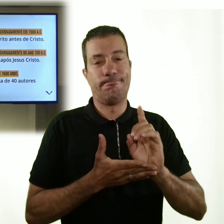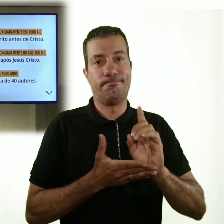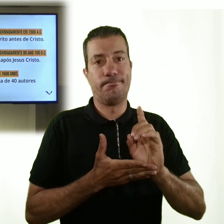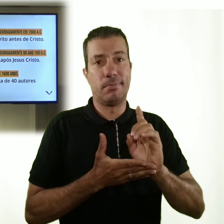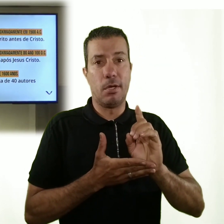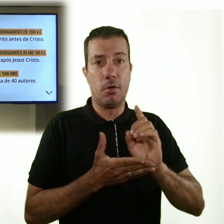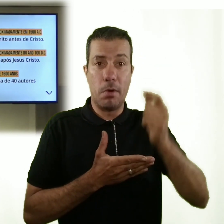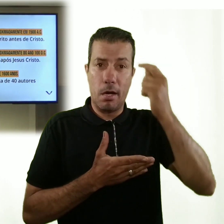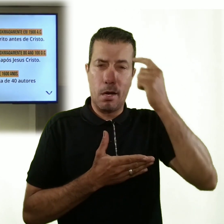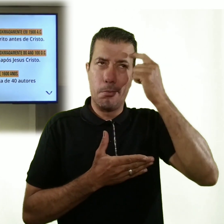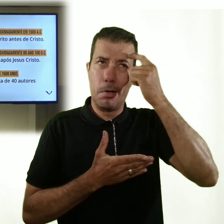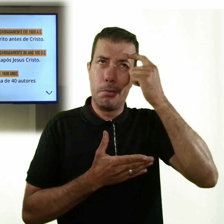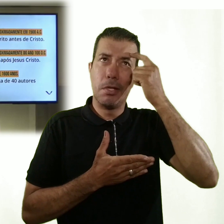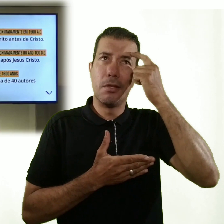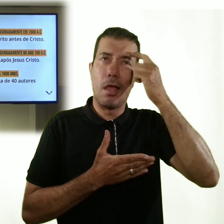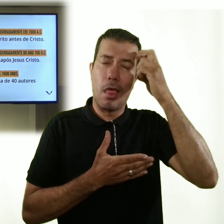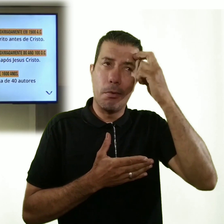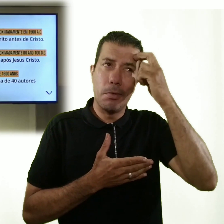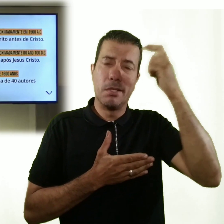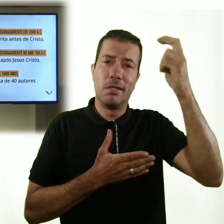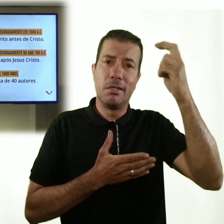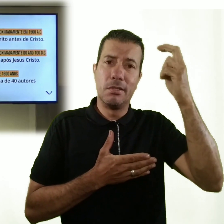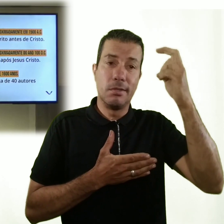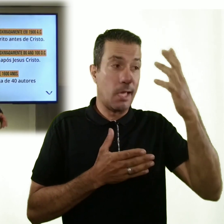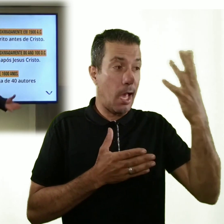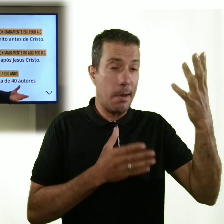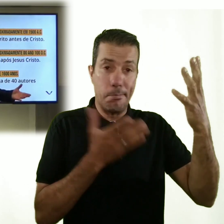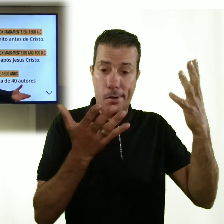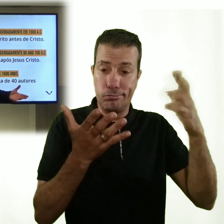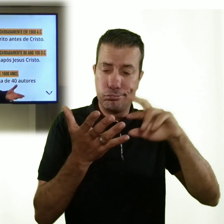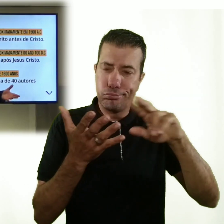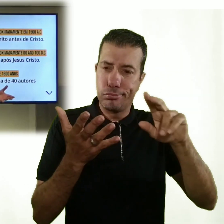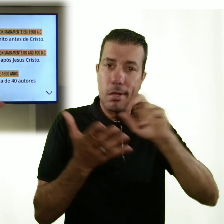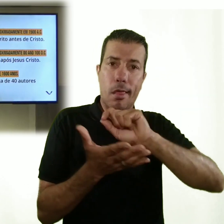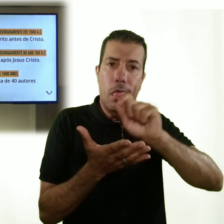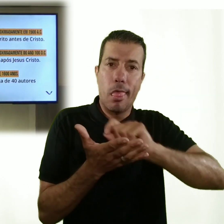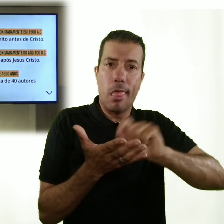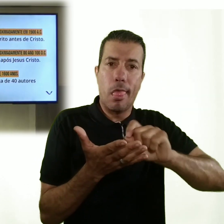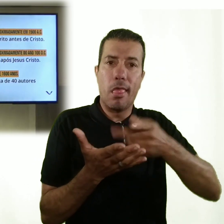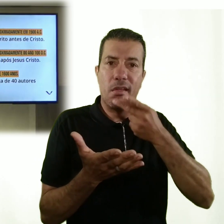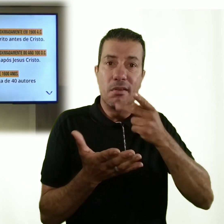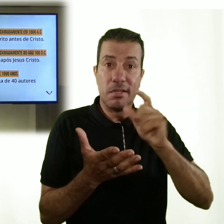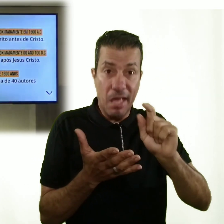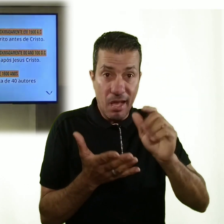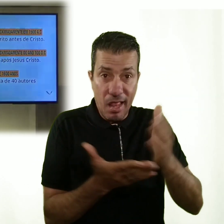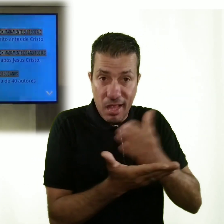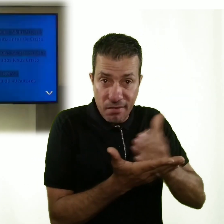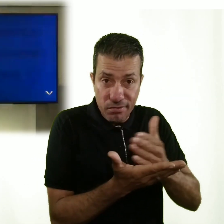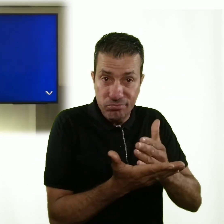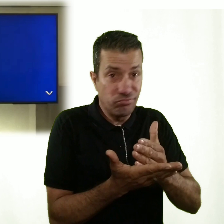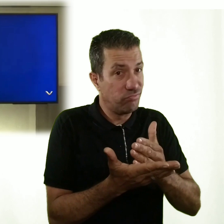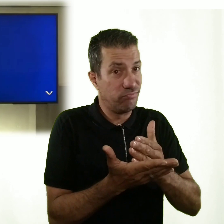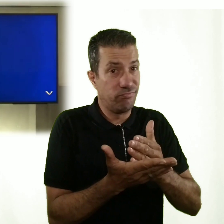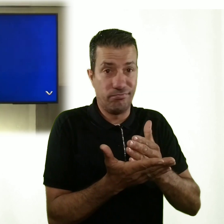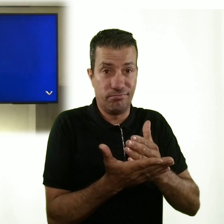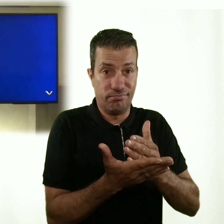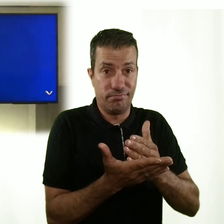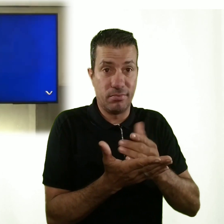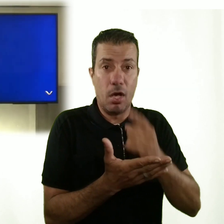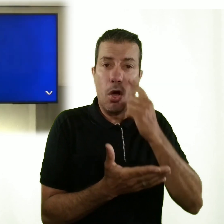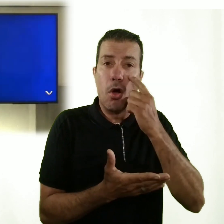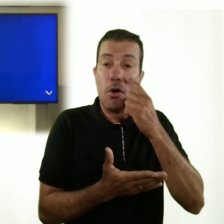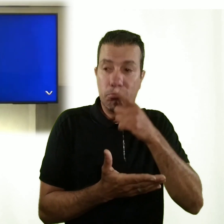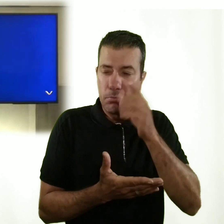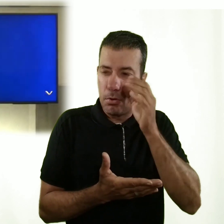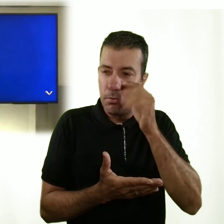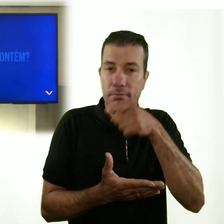só pensante e algumas mãos escrevendo. Você não tem isso nos outros livros da Bíblia. Agora, quer ver que coisa interessante?